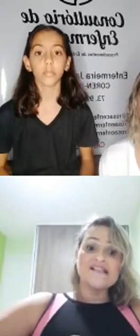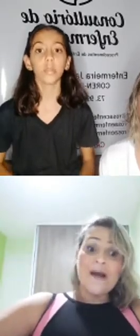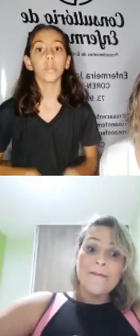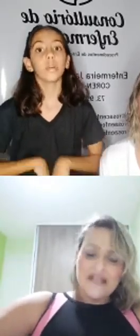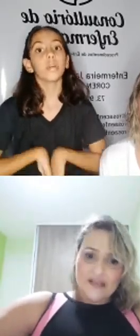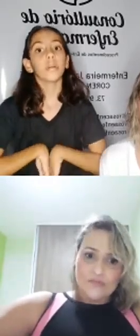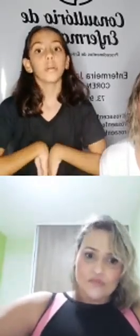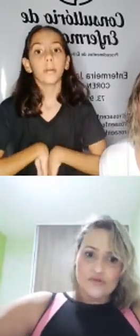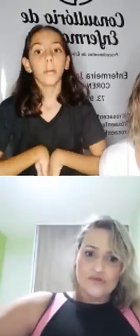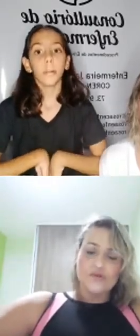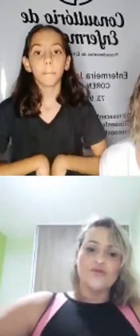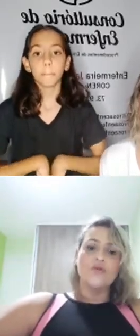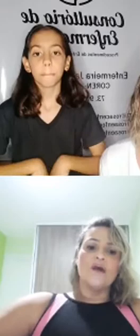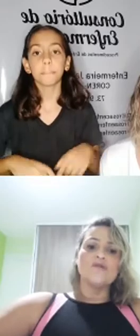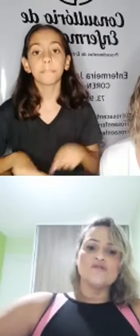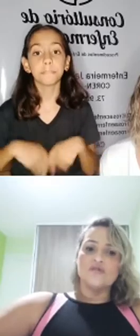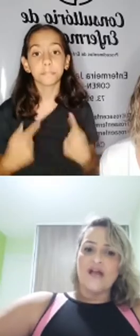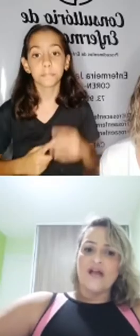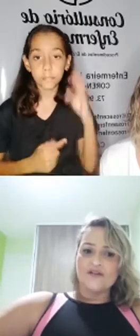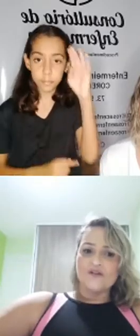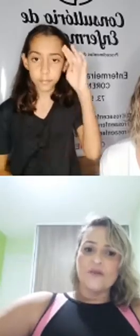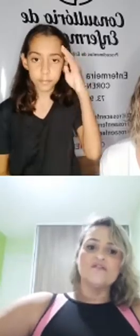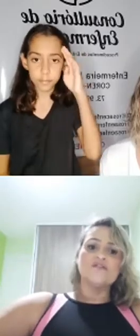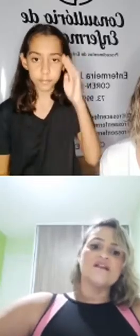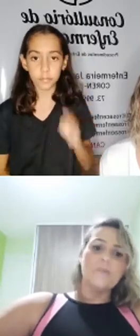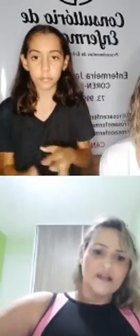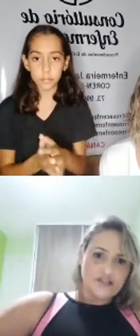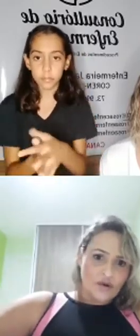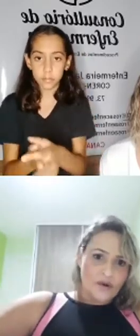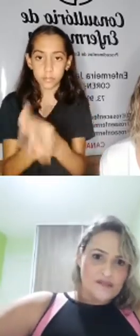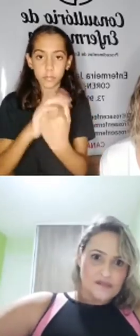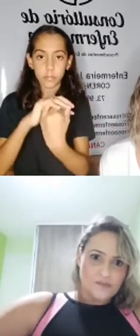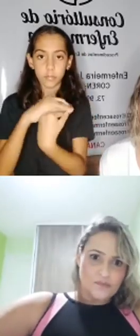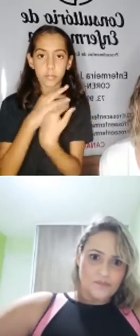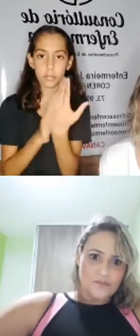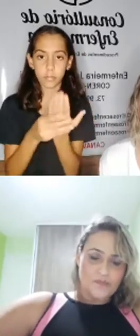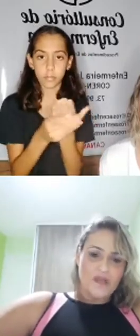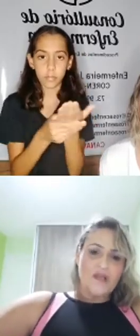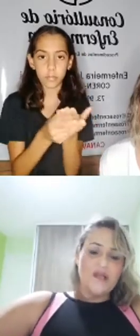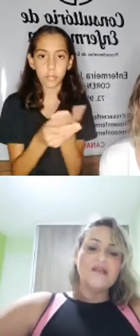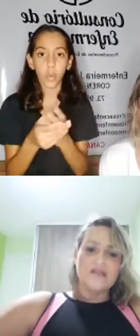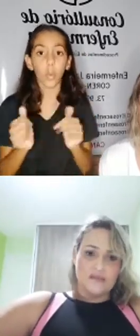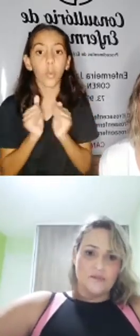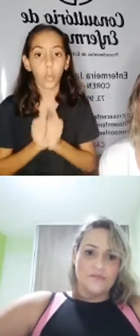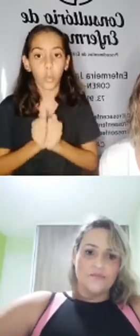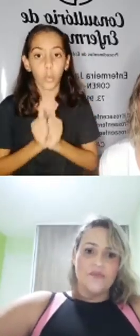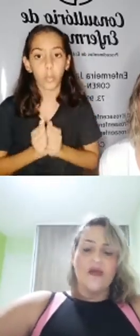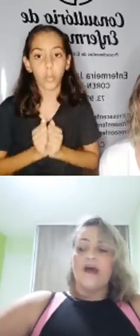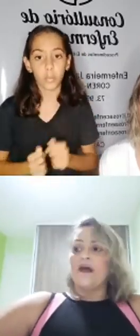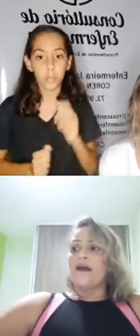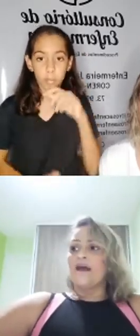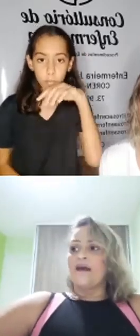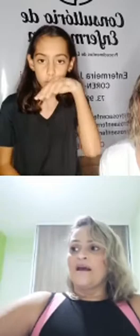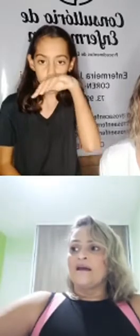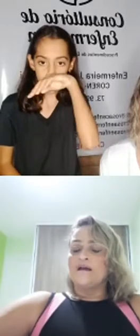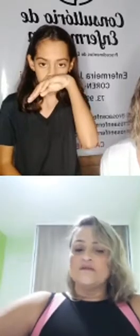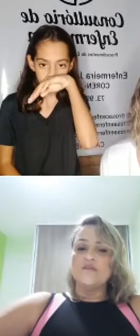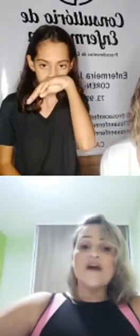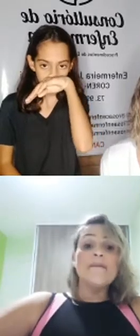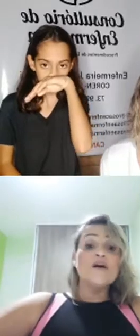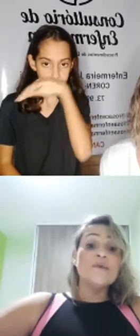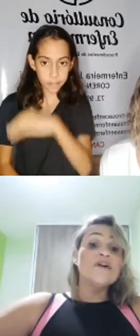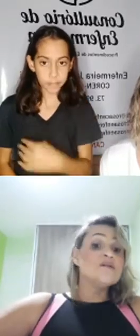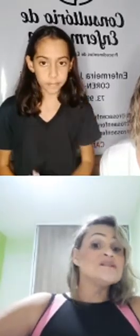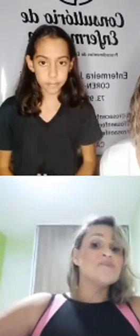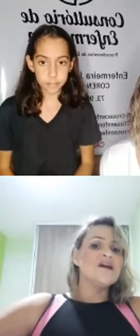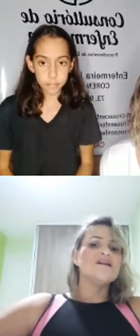quem sabemos tomar os cuidados para que você não pegue de nós. Então, vamos